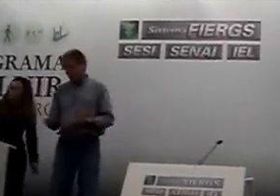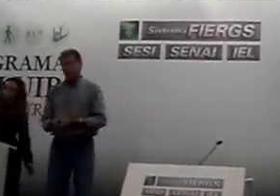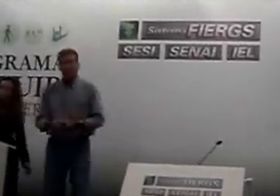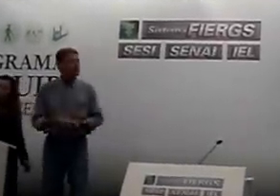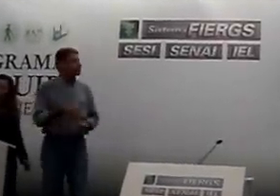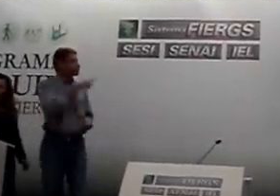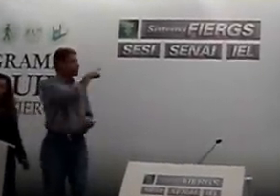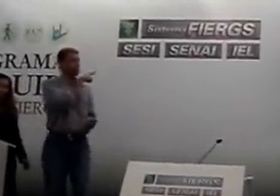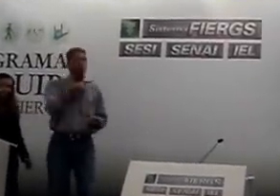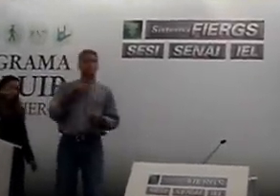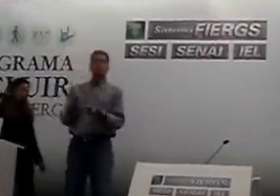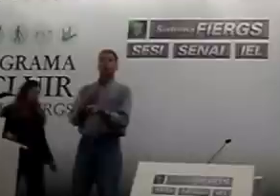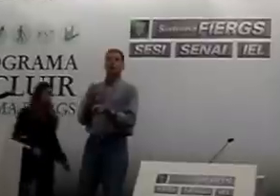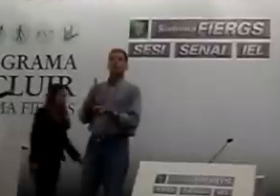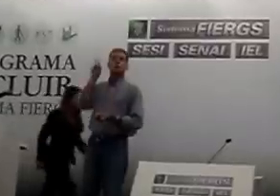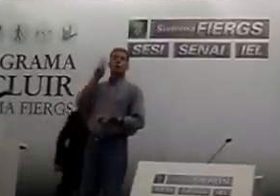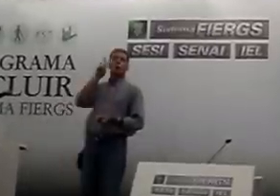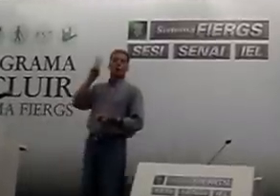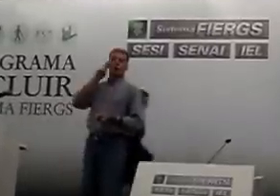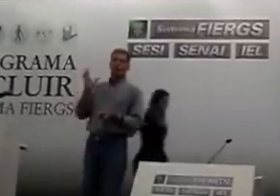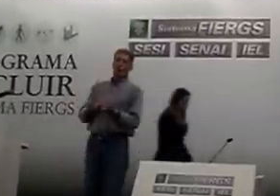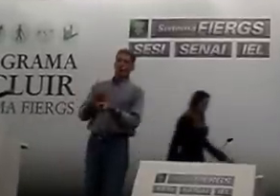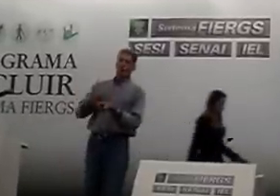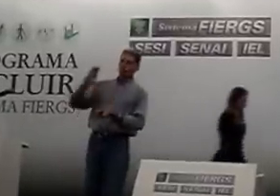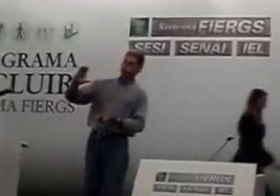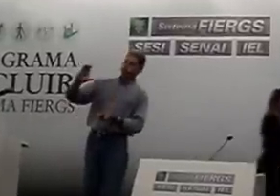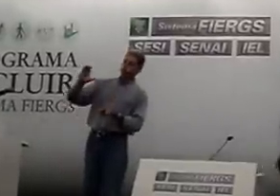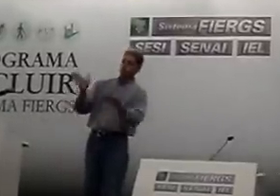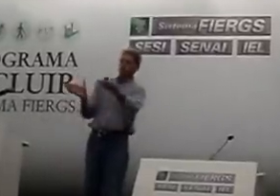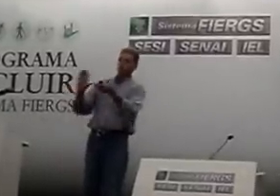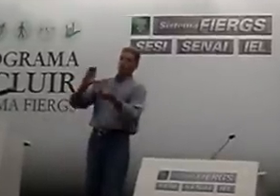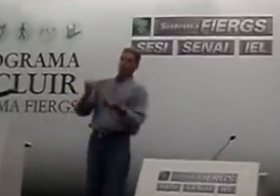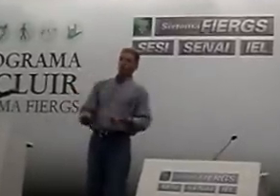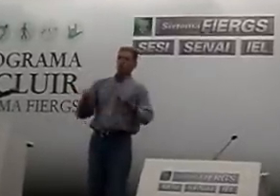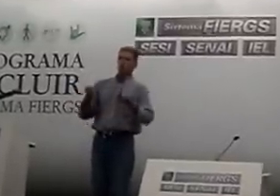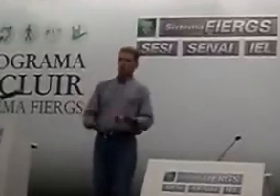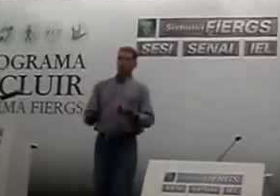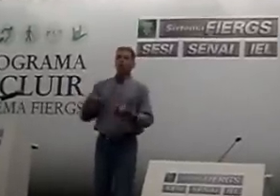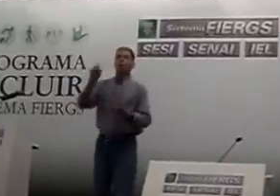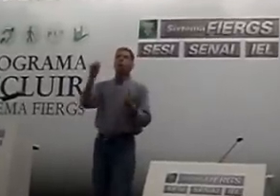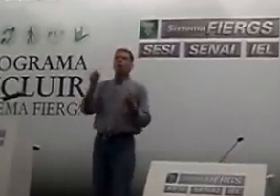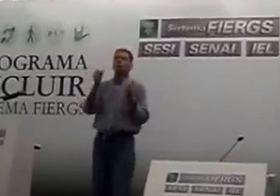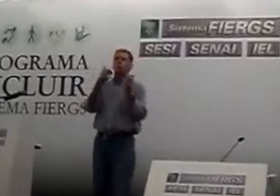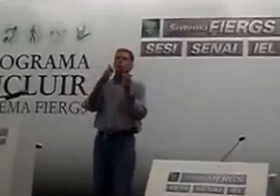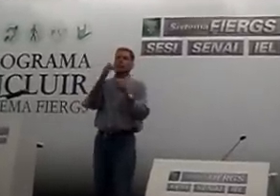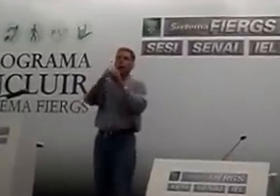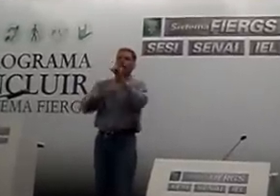para fins de comunicação. Então, esse livro que mostra a história é um livro grosso, é